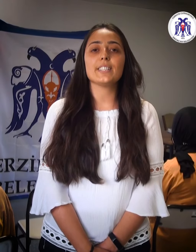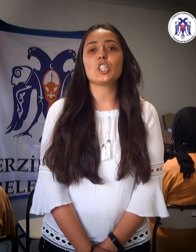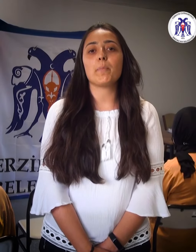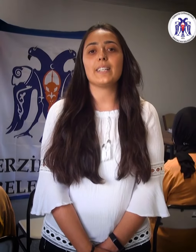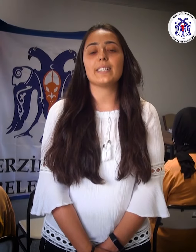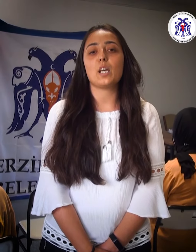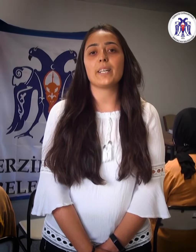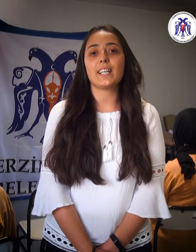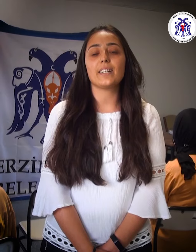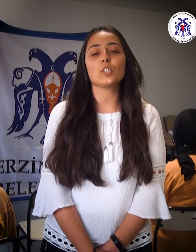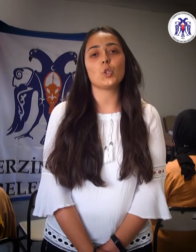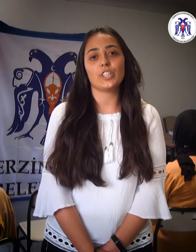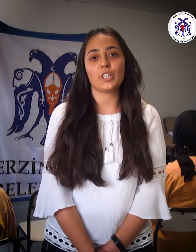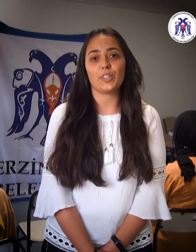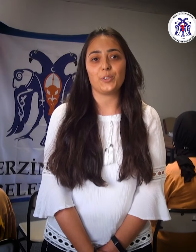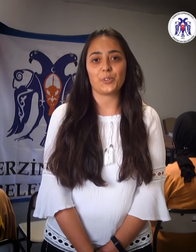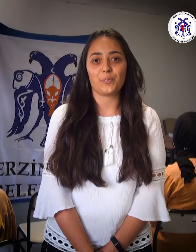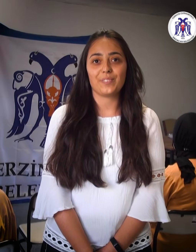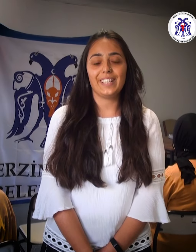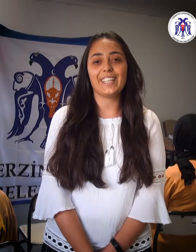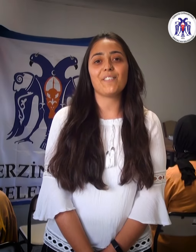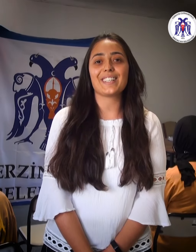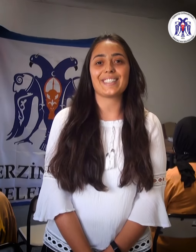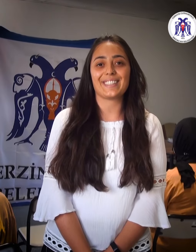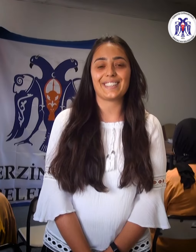Erzincan Belediyesi emektarlarına çok teşekkür ediyoruz. İyi ki varsınız.